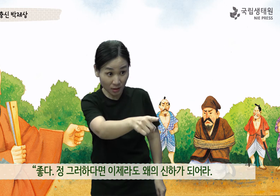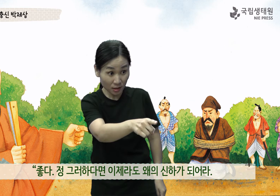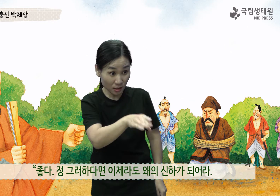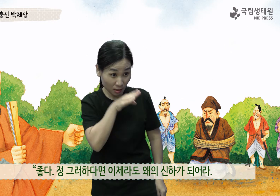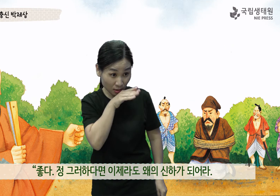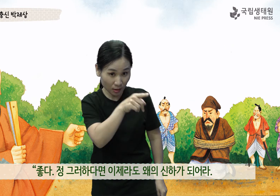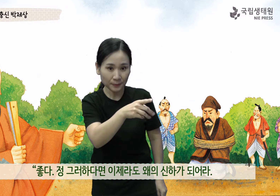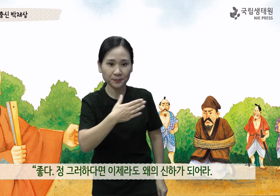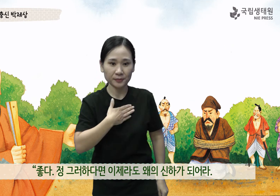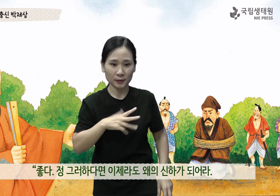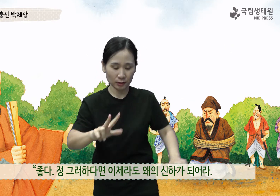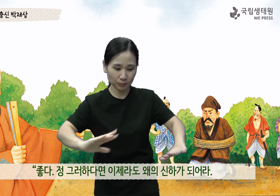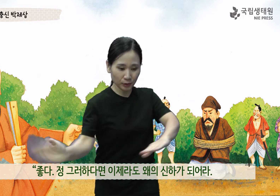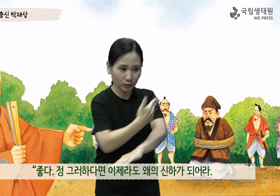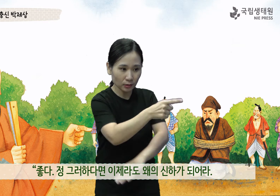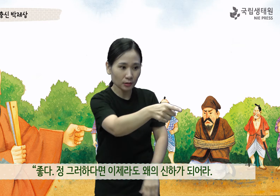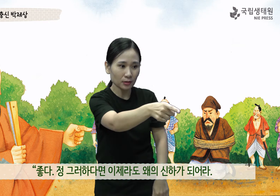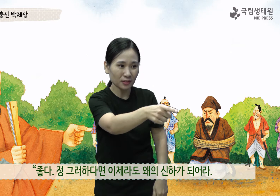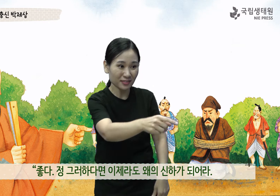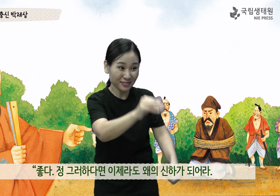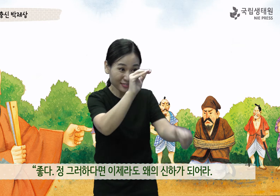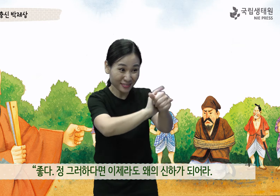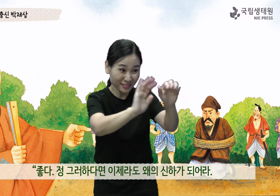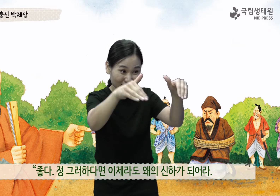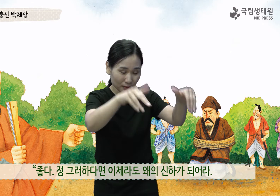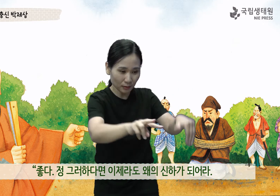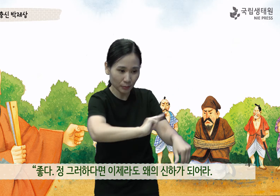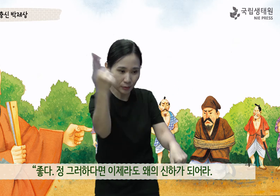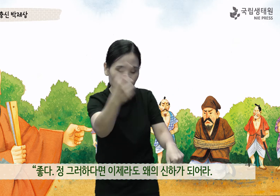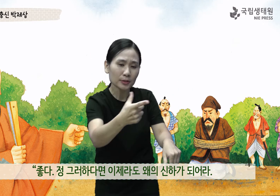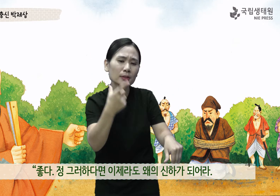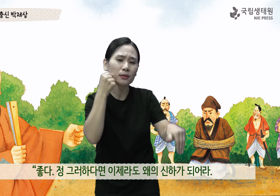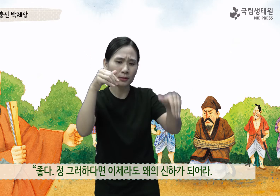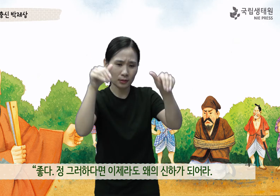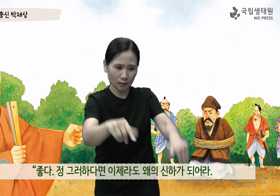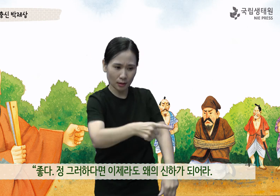그러하다면 이제라도 외의 신하가 되어라.